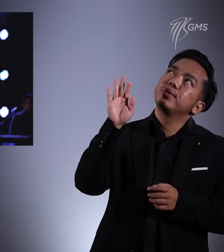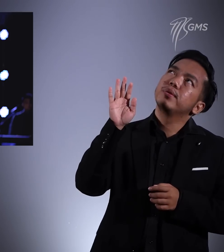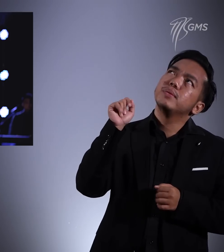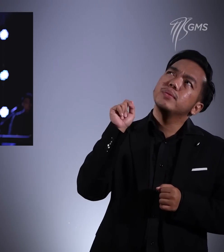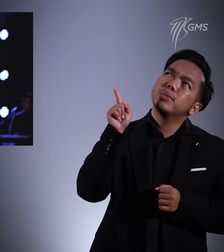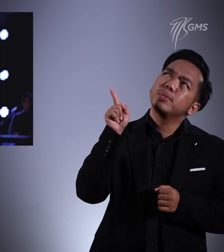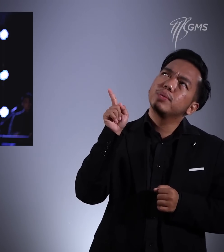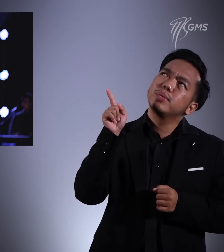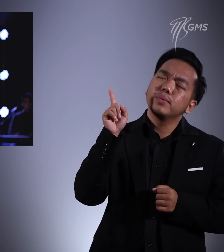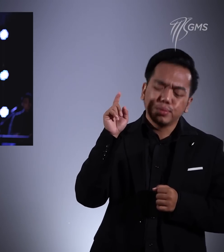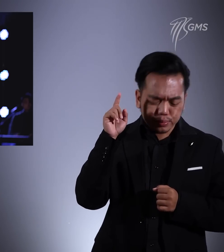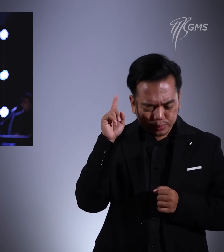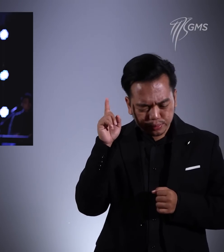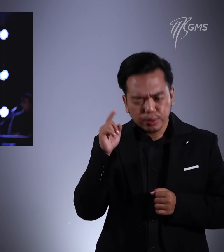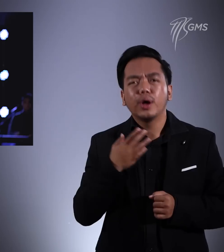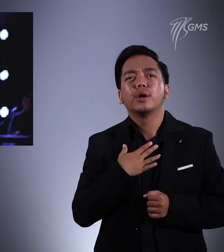supaya turun dulu semua ini.